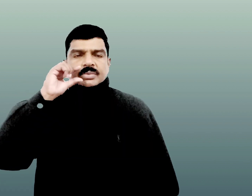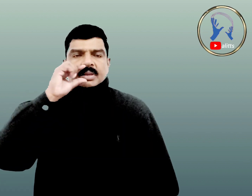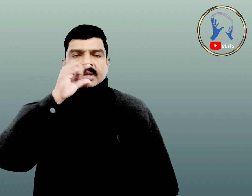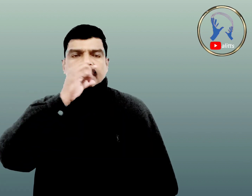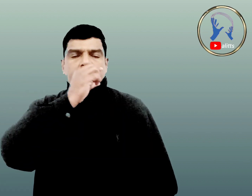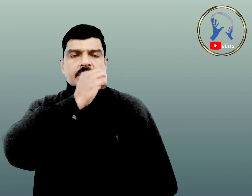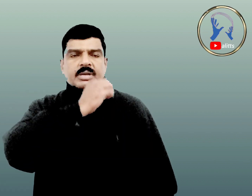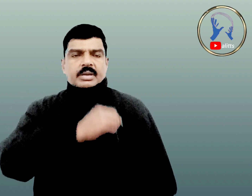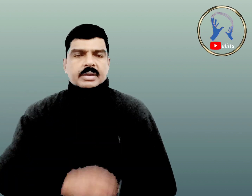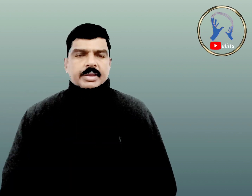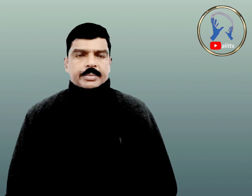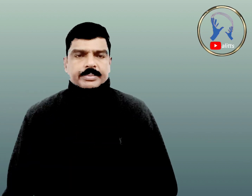بسم اللہ الرحمن الرحیم۔